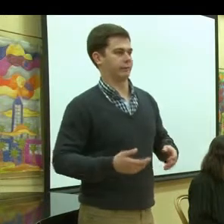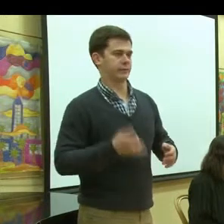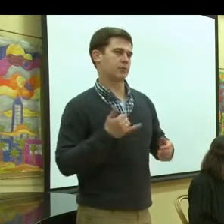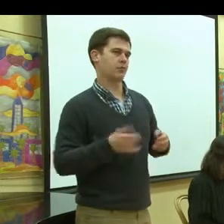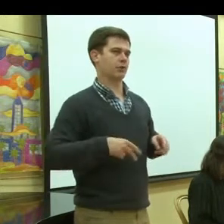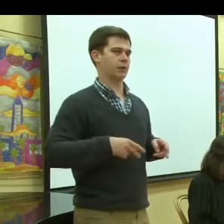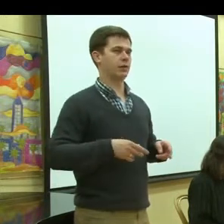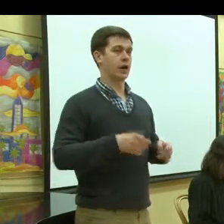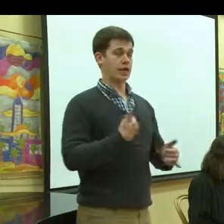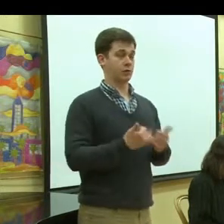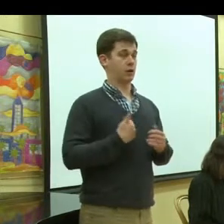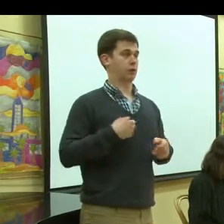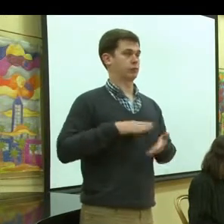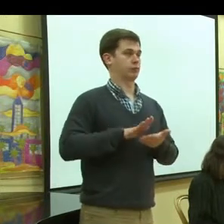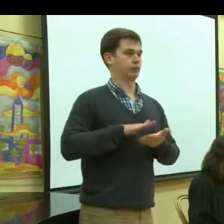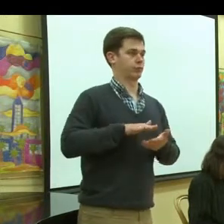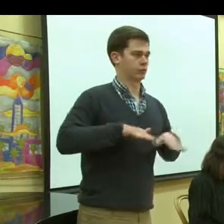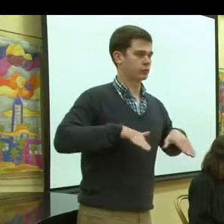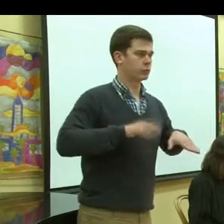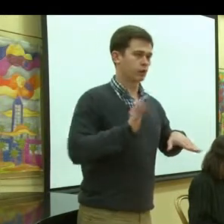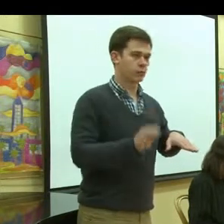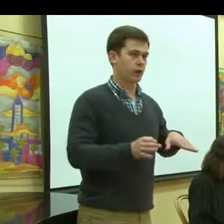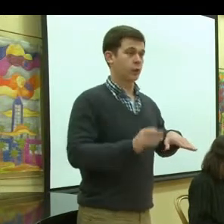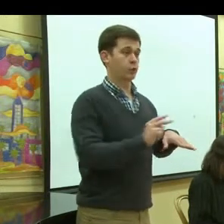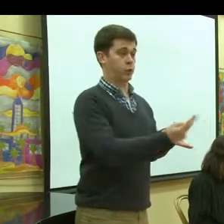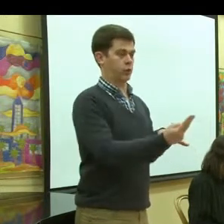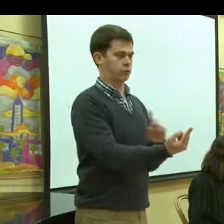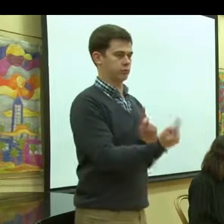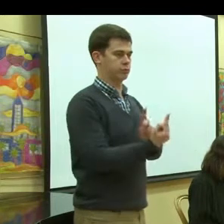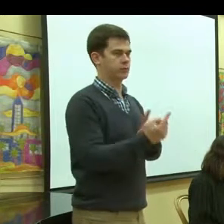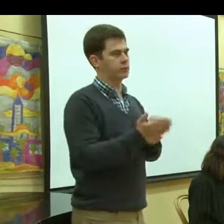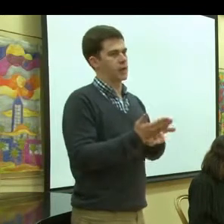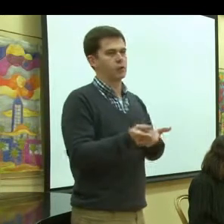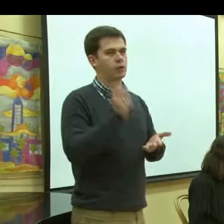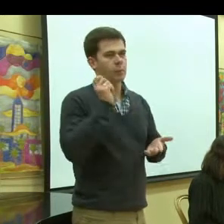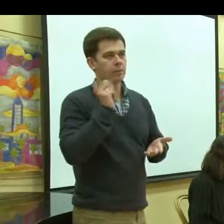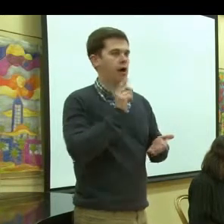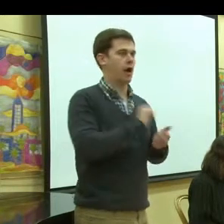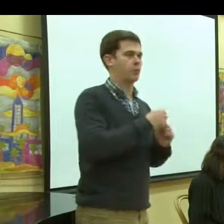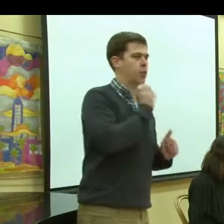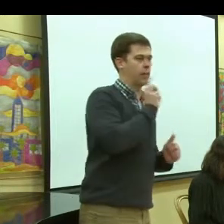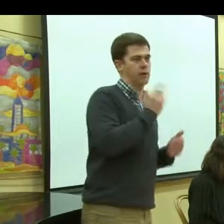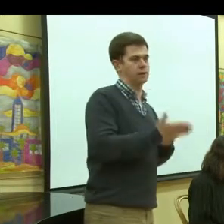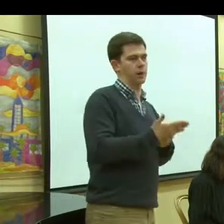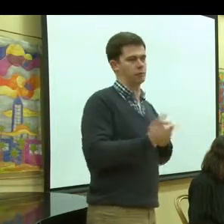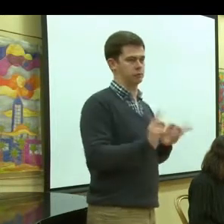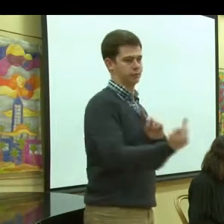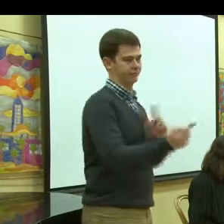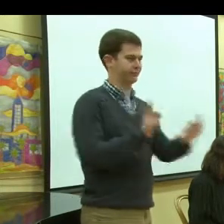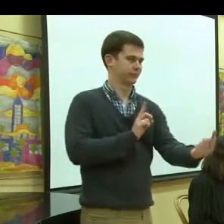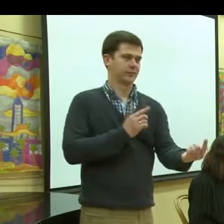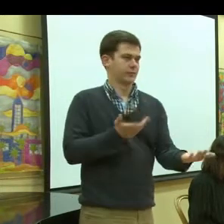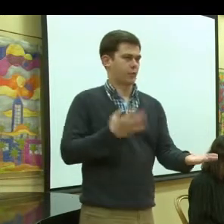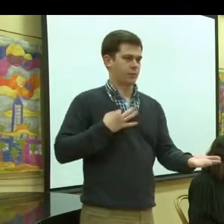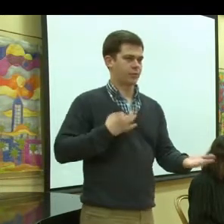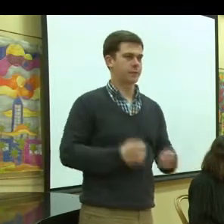a pozwolić się jakby poprowadzić drugiej osobie, albo właśnie poprowadzić tą drugą osobę, bo w zależności od tego, czy jesteśmy panem czy panią. A dirigir